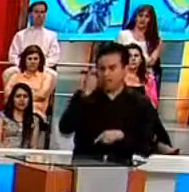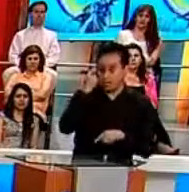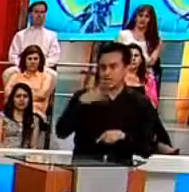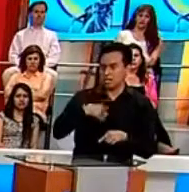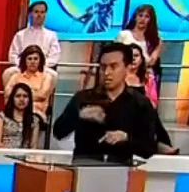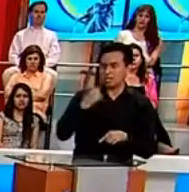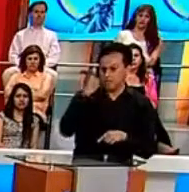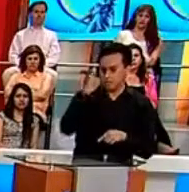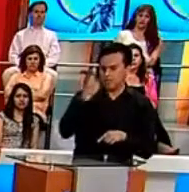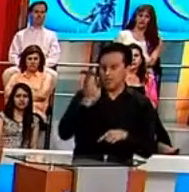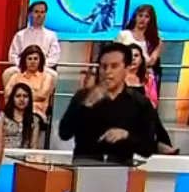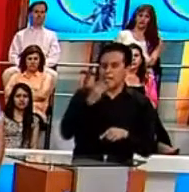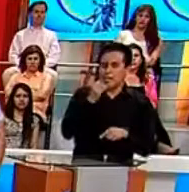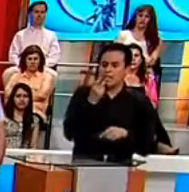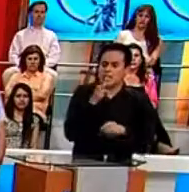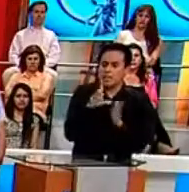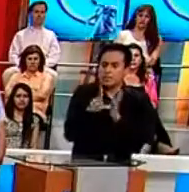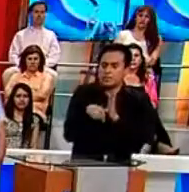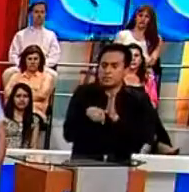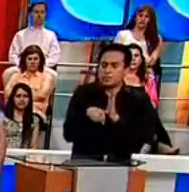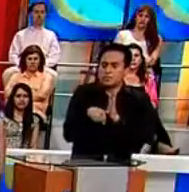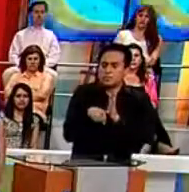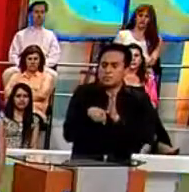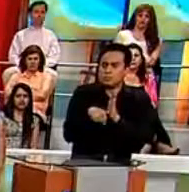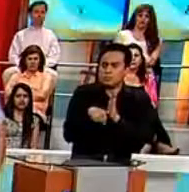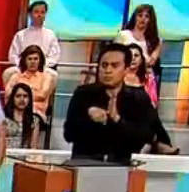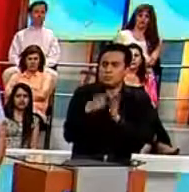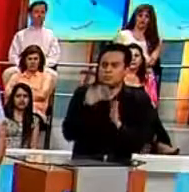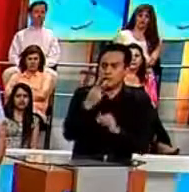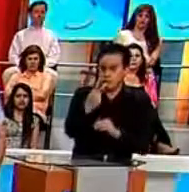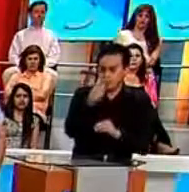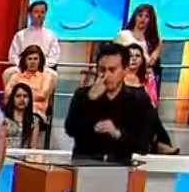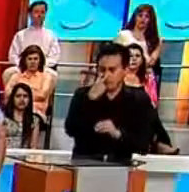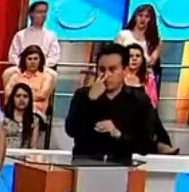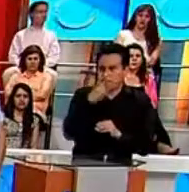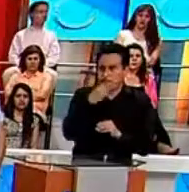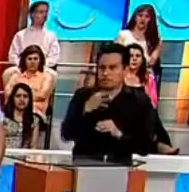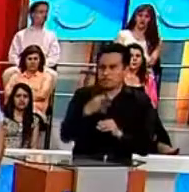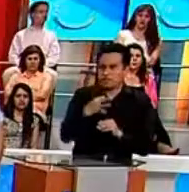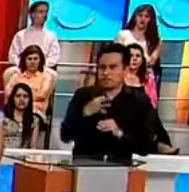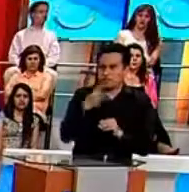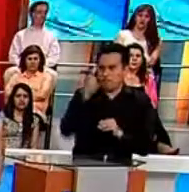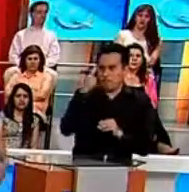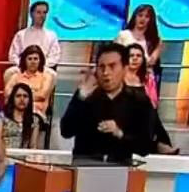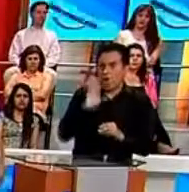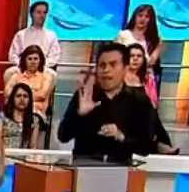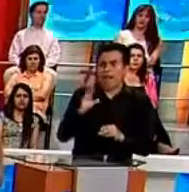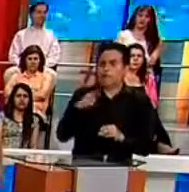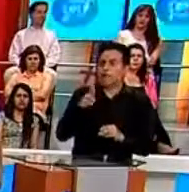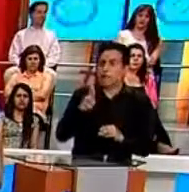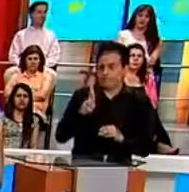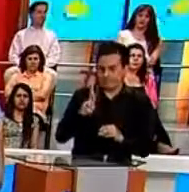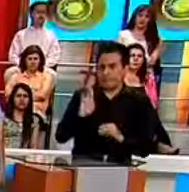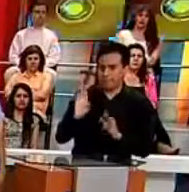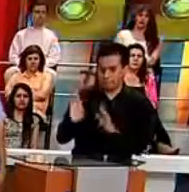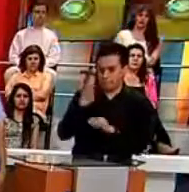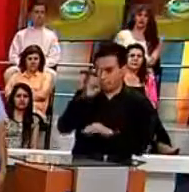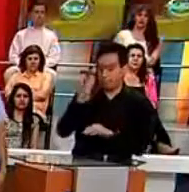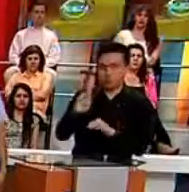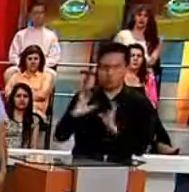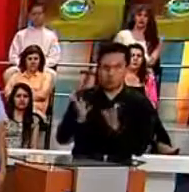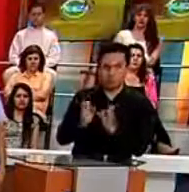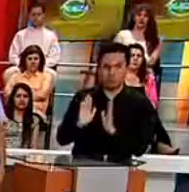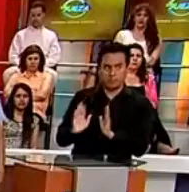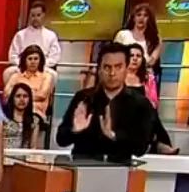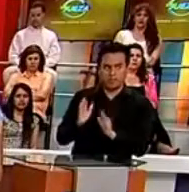entiende. Cuando uno le habla lento y que él esté mirando. Cuando yo me encuentro y digo, hola Rubén, bien dicho. Voy a hacer con todo el respeto al mundo.